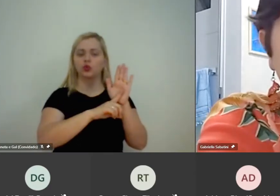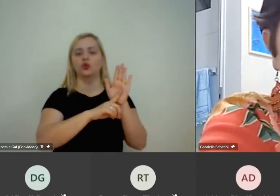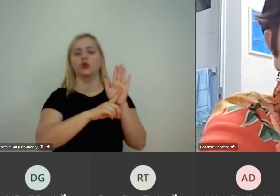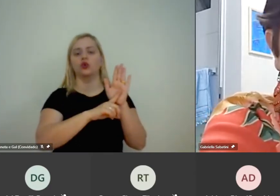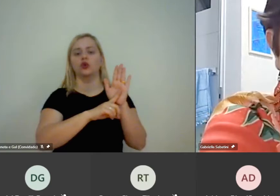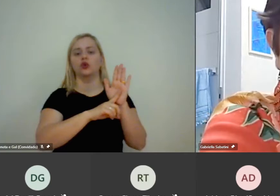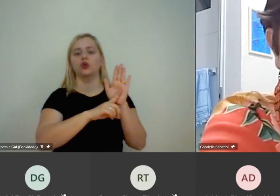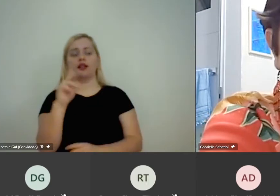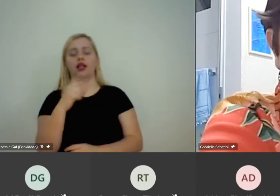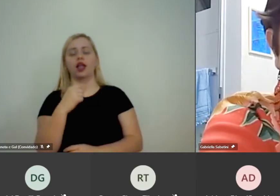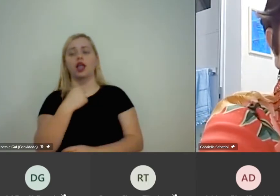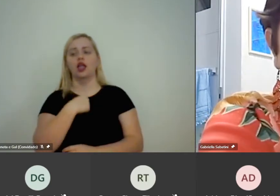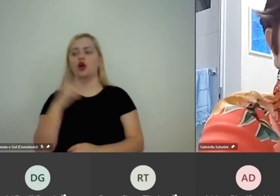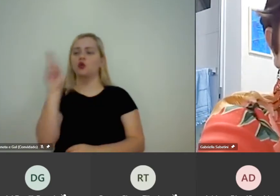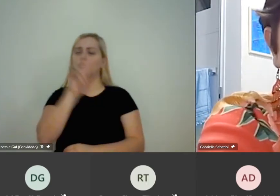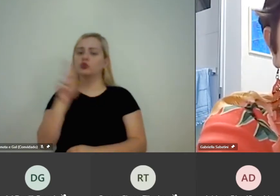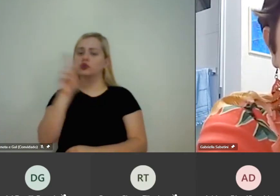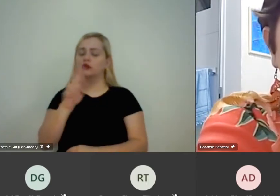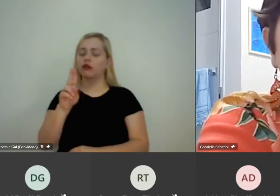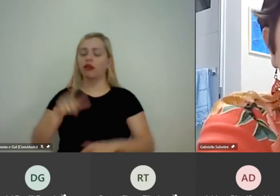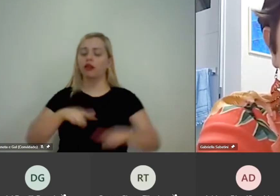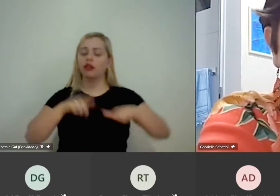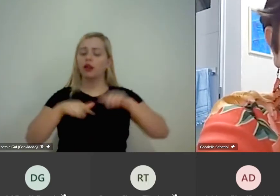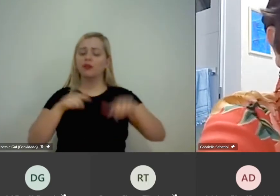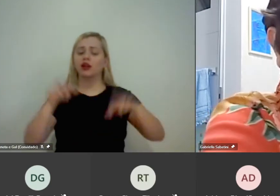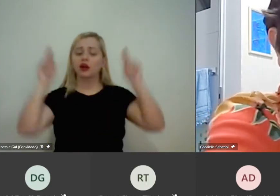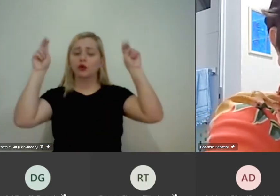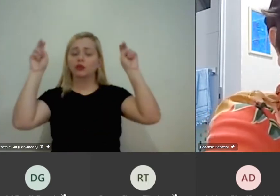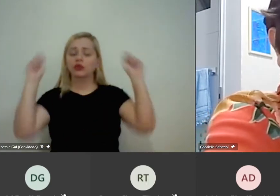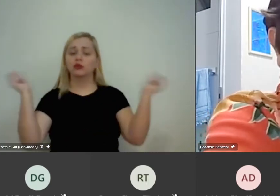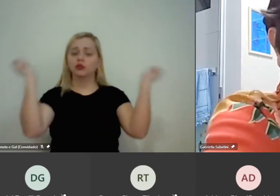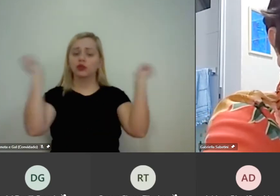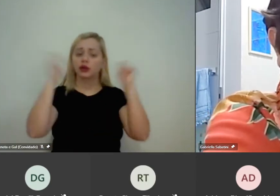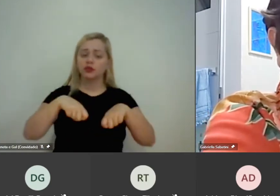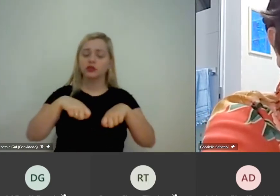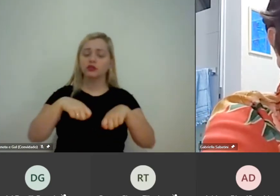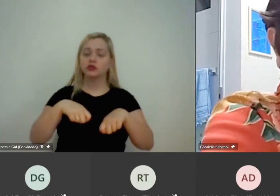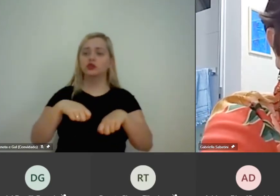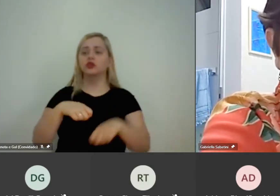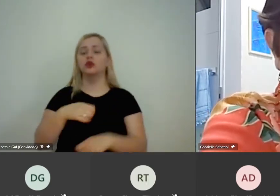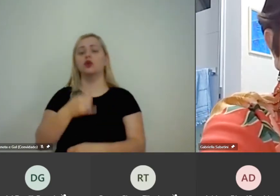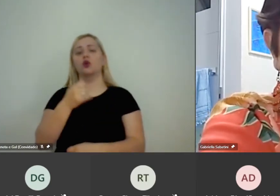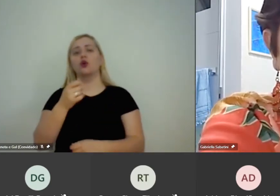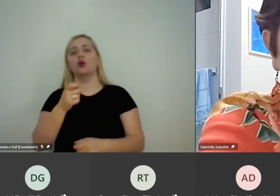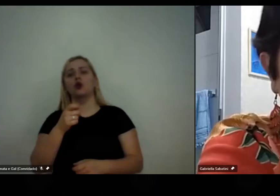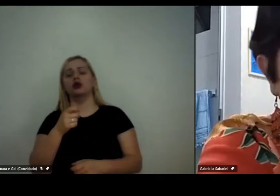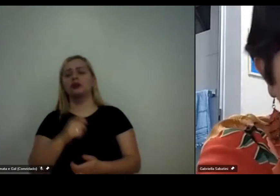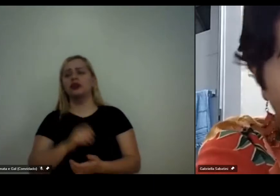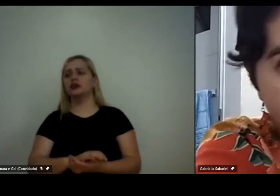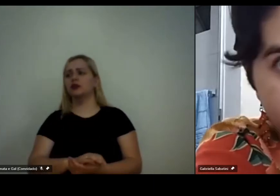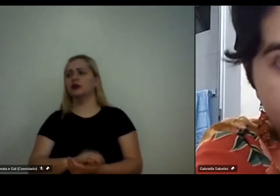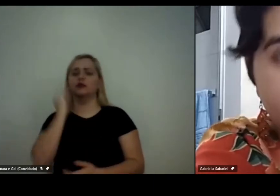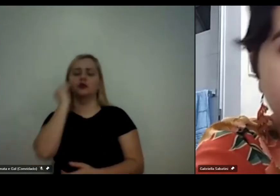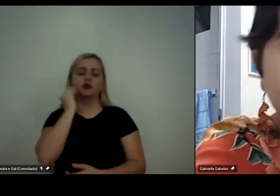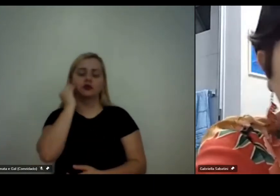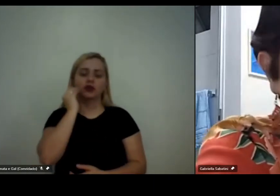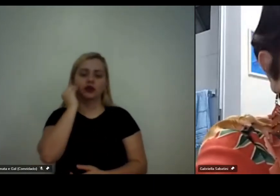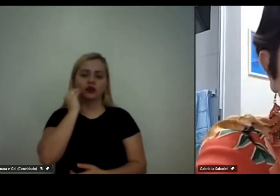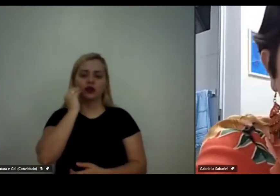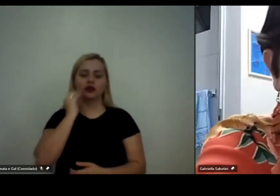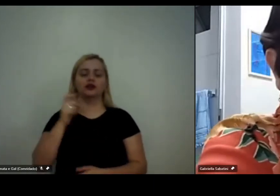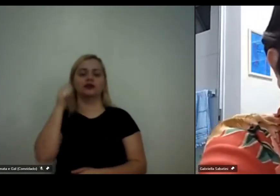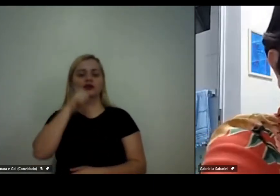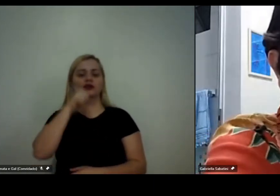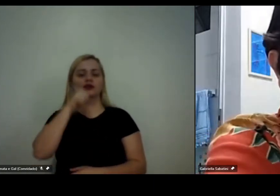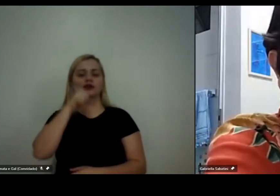Nela, ousei trabalhar com a temática do capacitismo na experiência da mulher com deficiência. Há um tempo que já